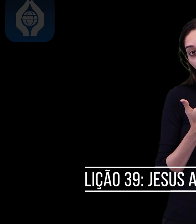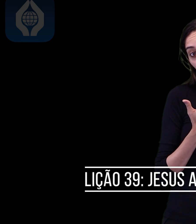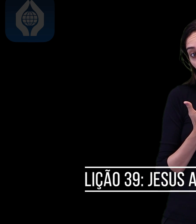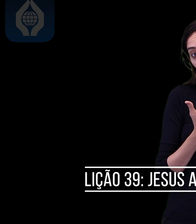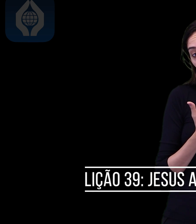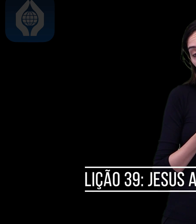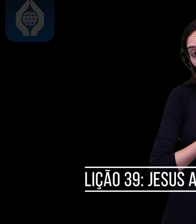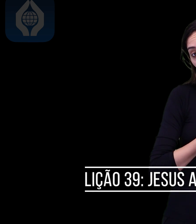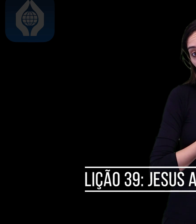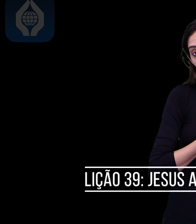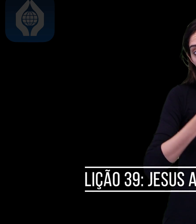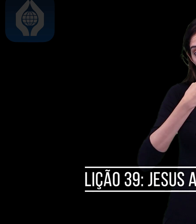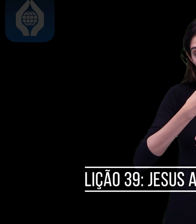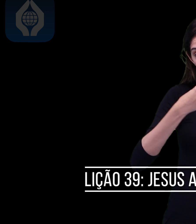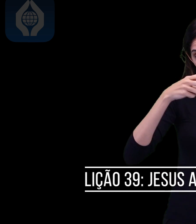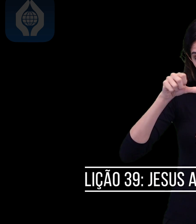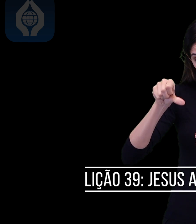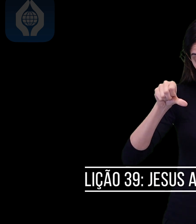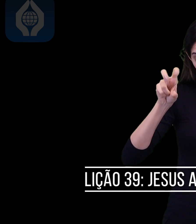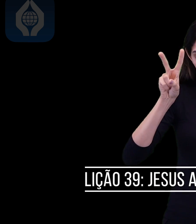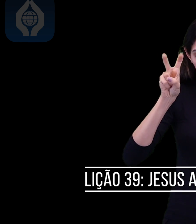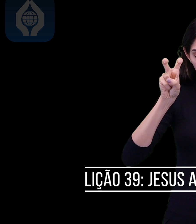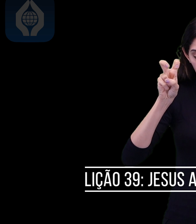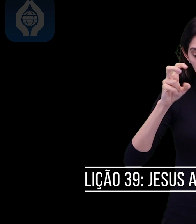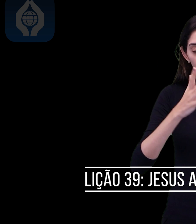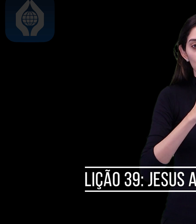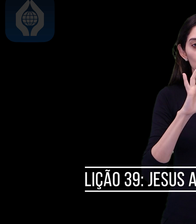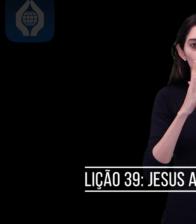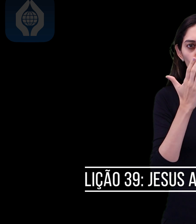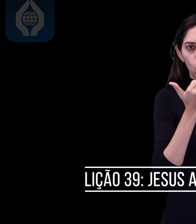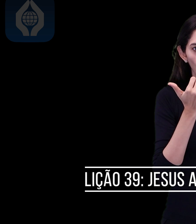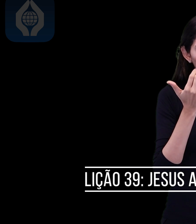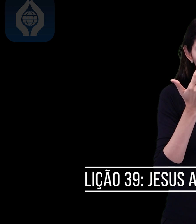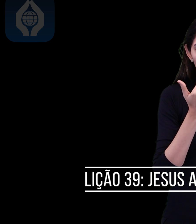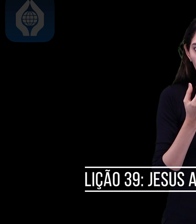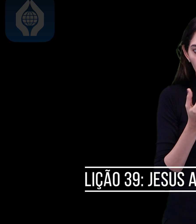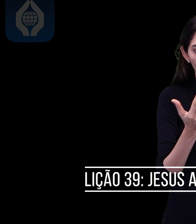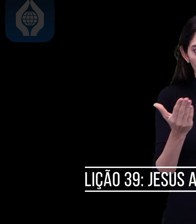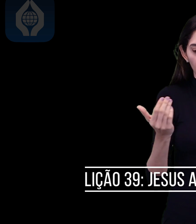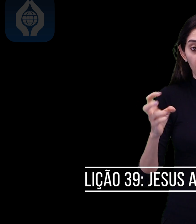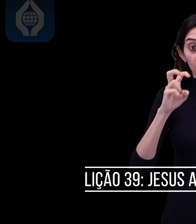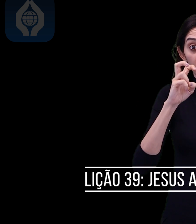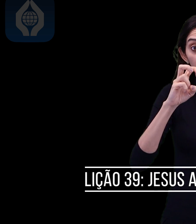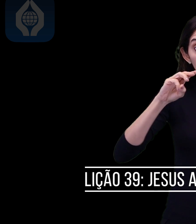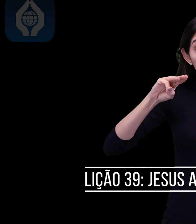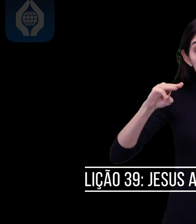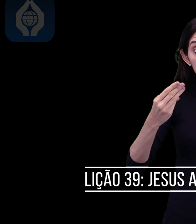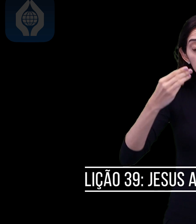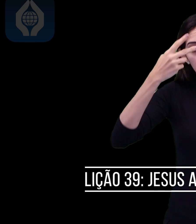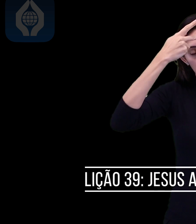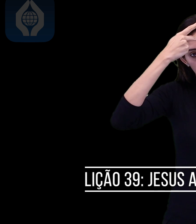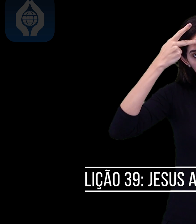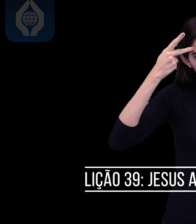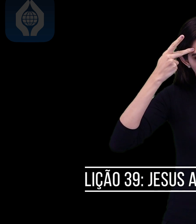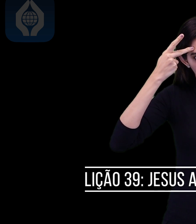Lição de número 39 tem como tema Jesus alimentou 5.000